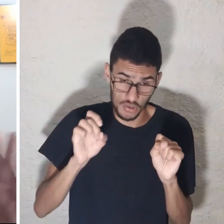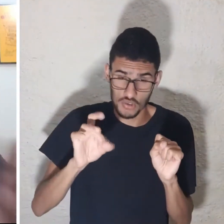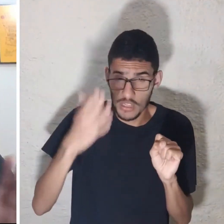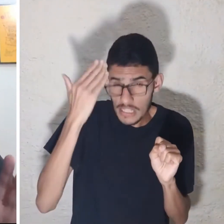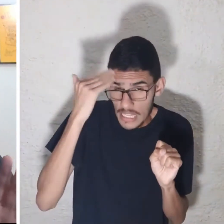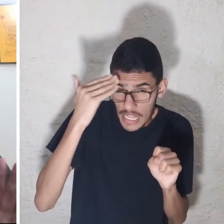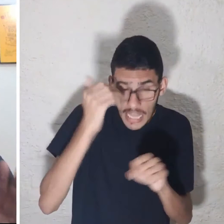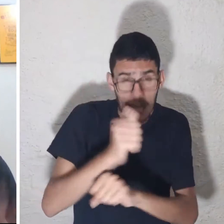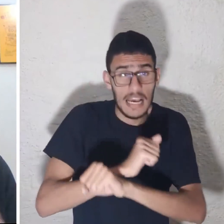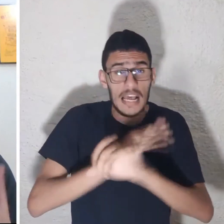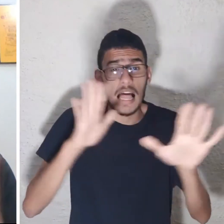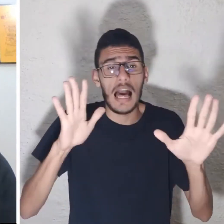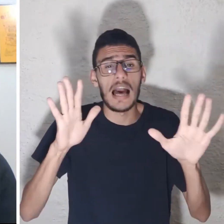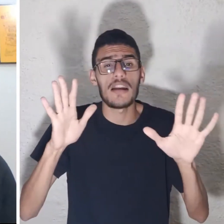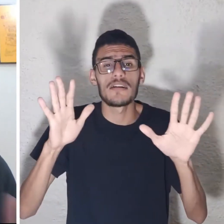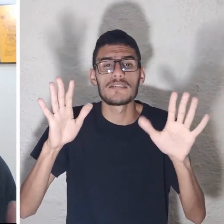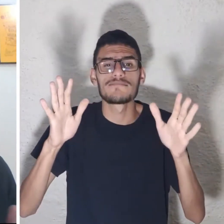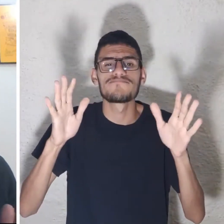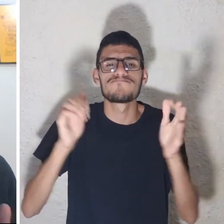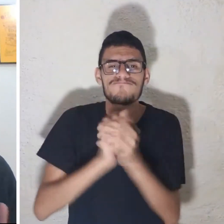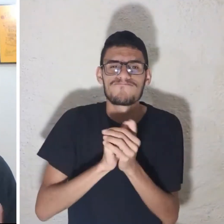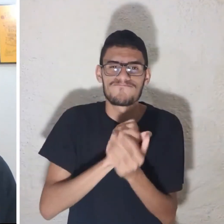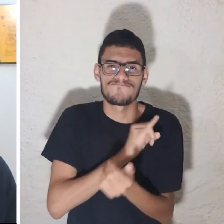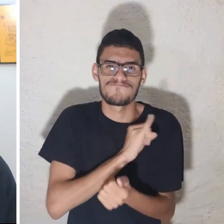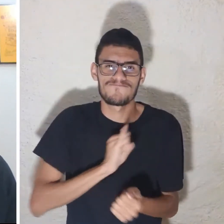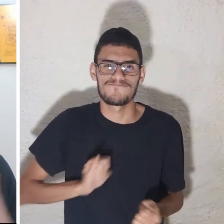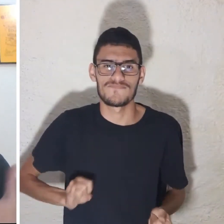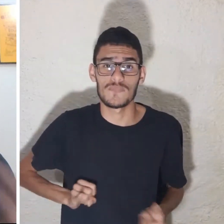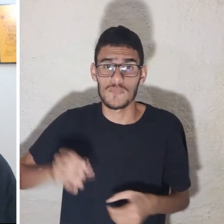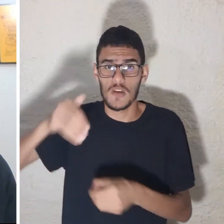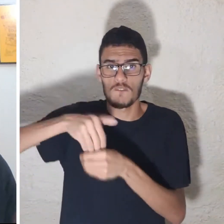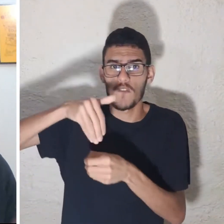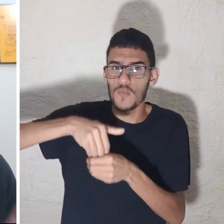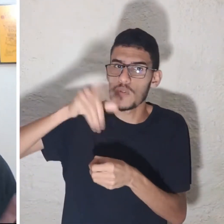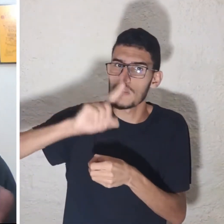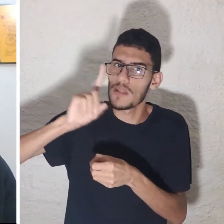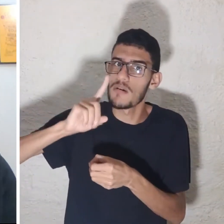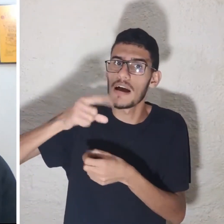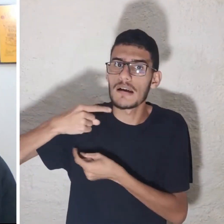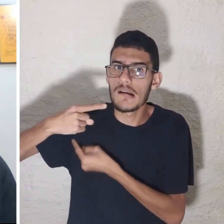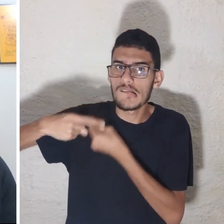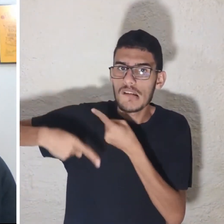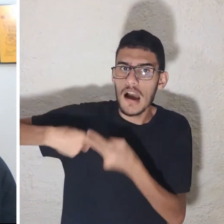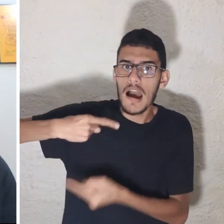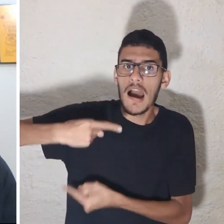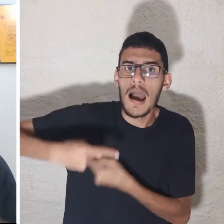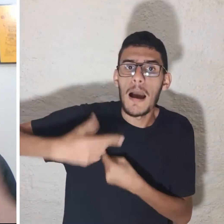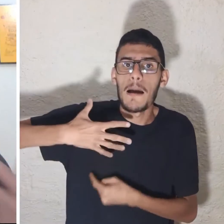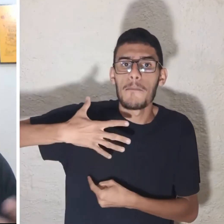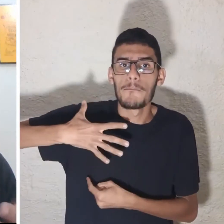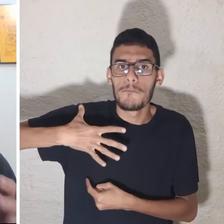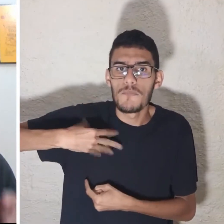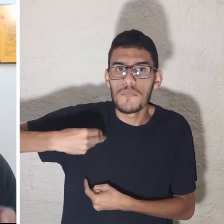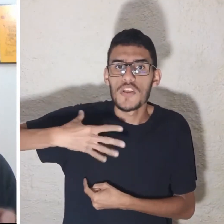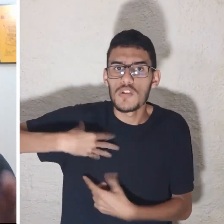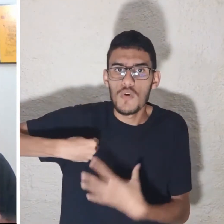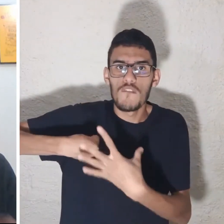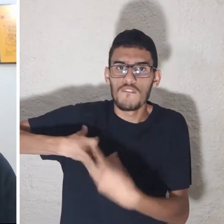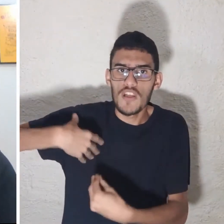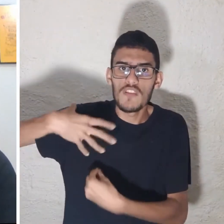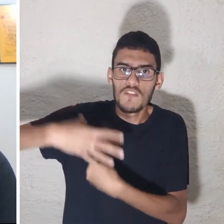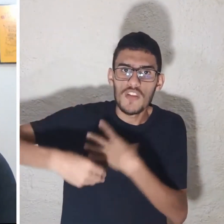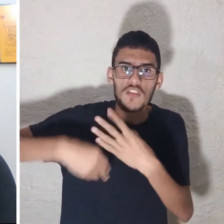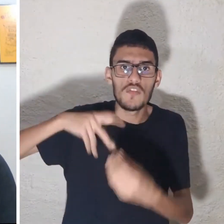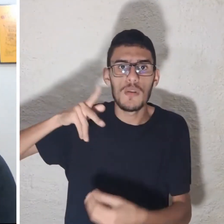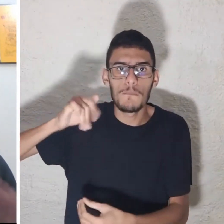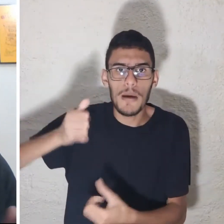Bom, primeiro só esclarecer uma coisa, que imperador, o cargo de imperador não era eleito, passava de pai para filho, né? O Dom Pedro I, por exemplo, deixou